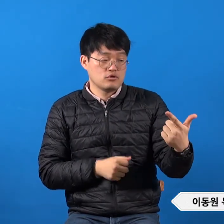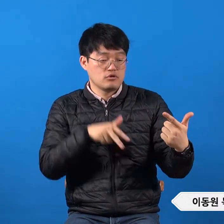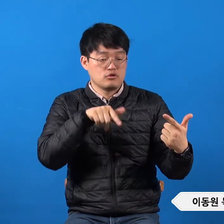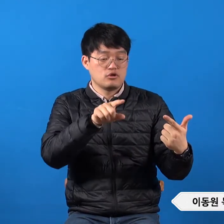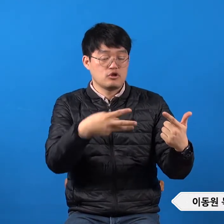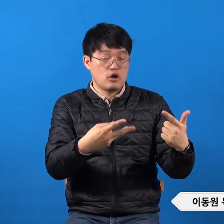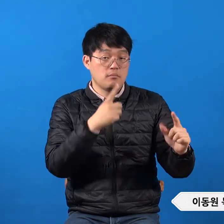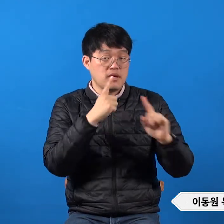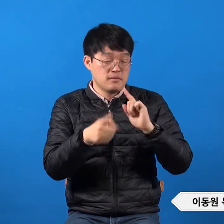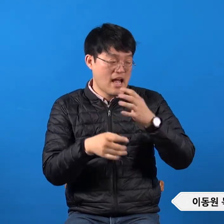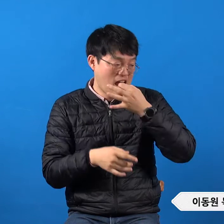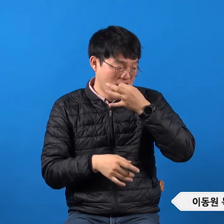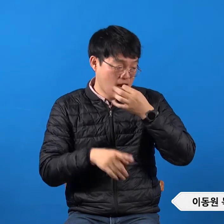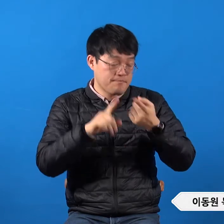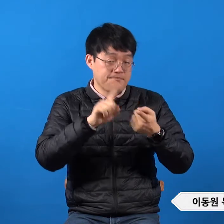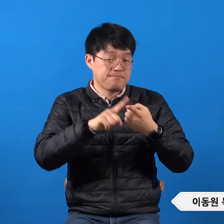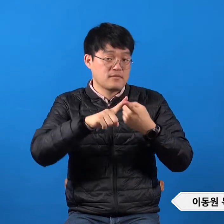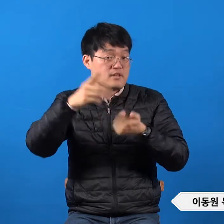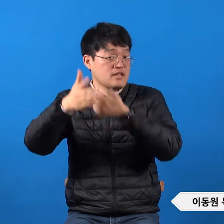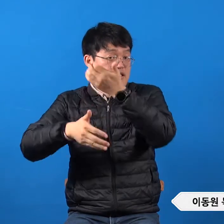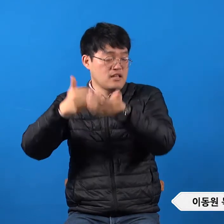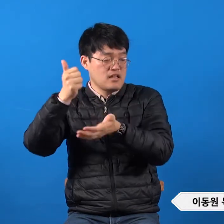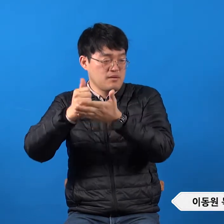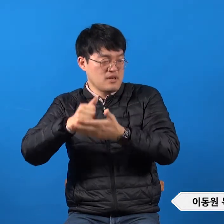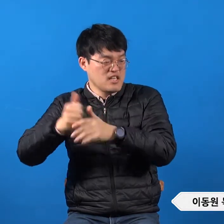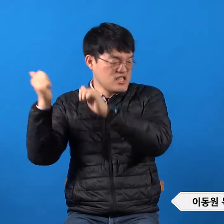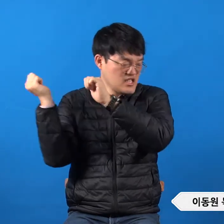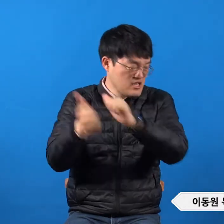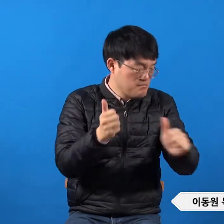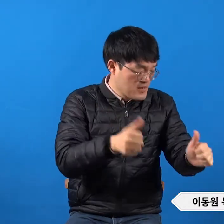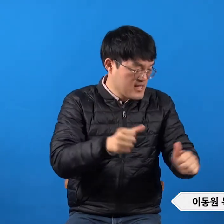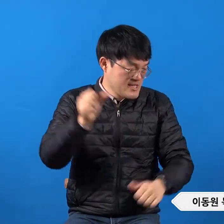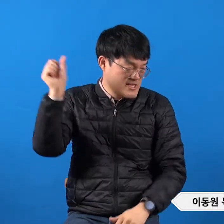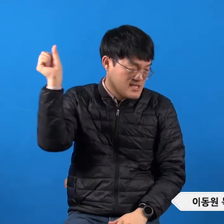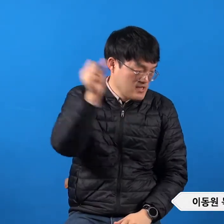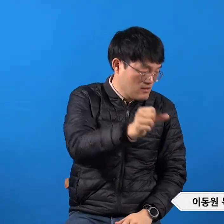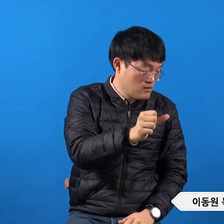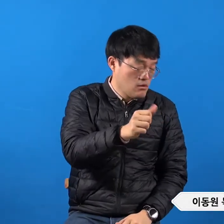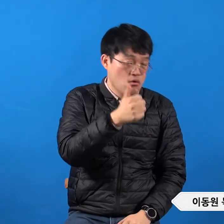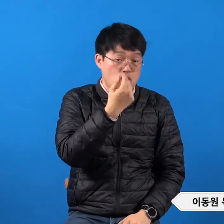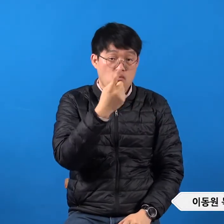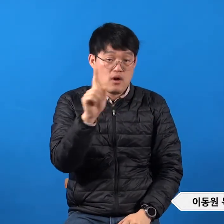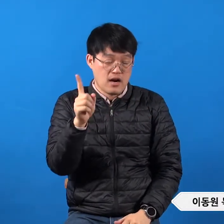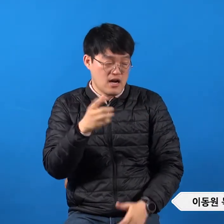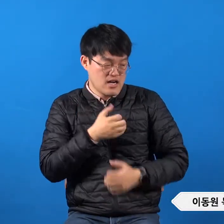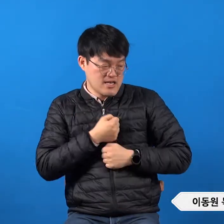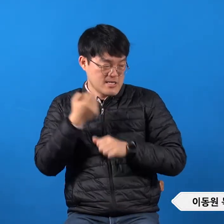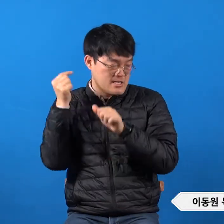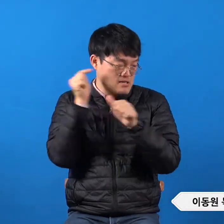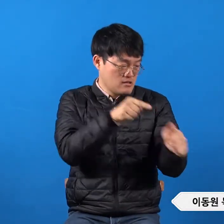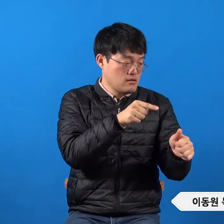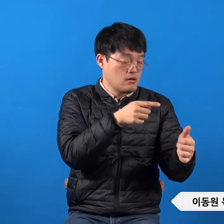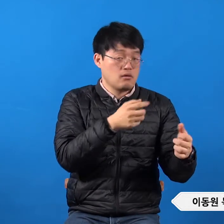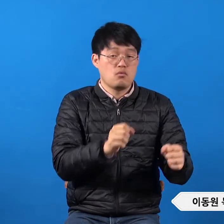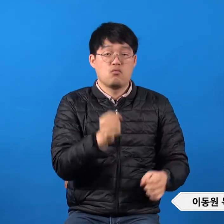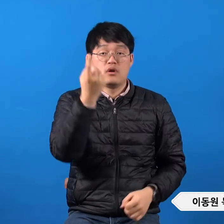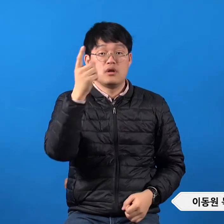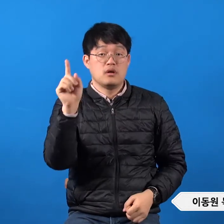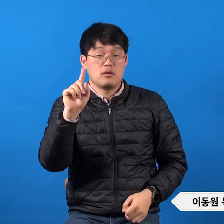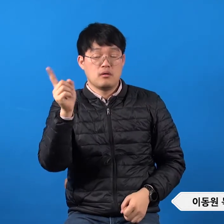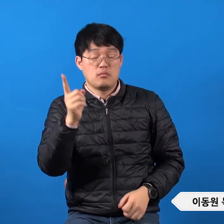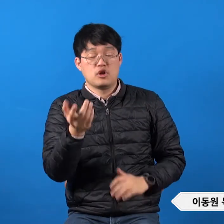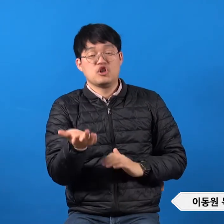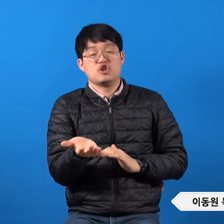자, 6절에 이런 탐욕에 대한 하나님의 진노, 화가 경고될 수밖에 없었던 원인이